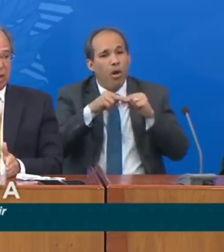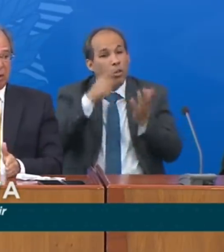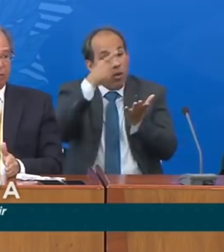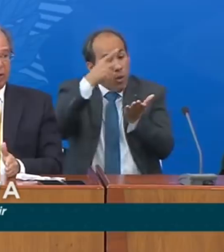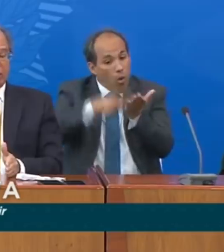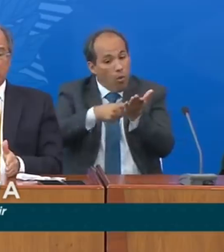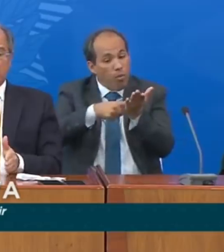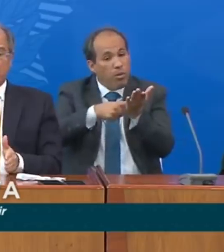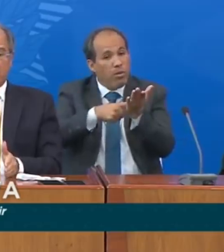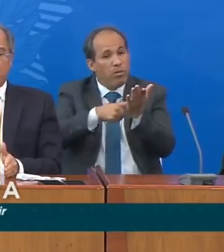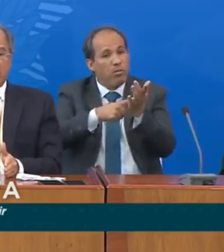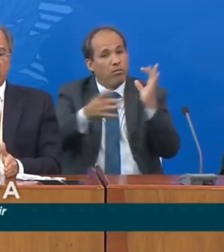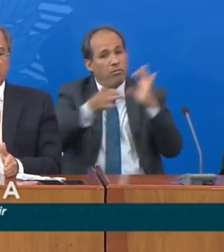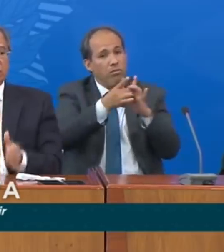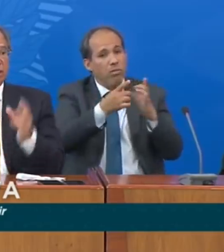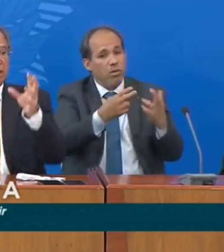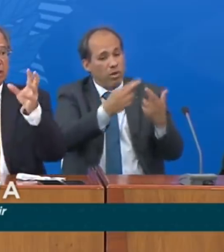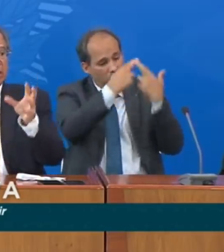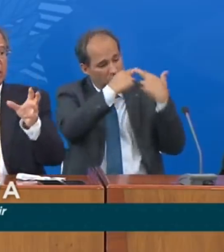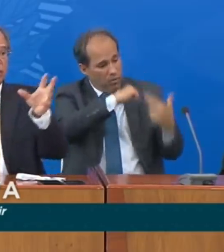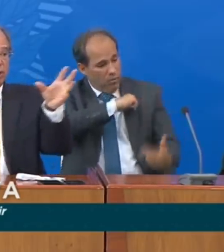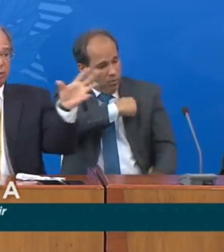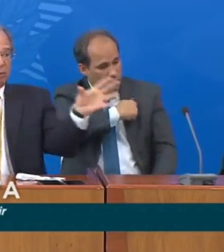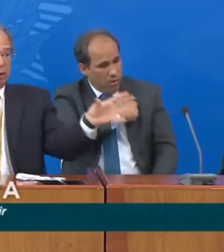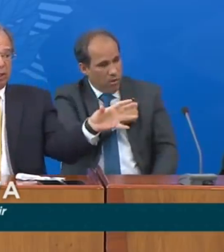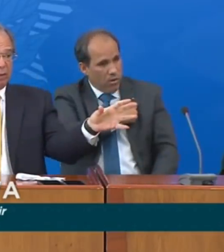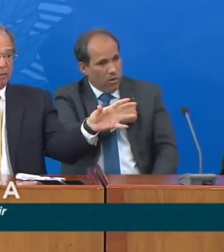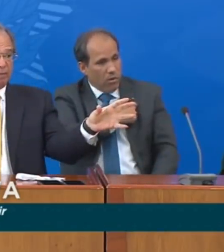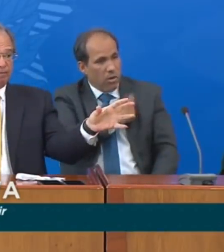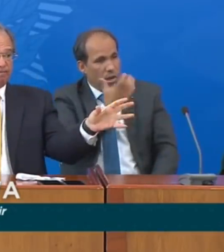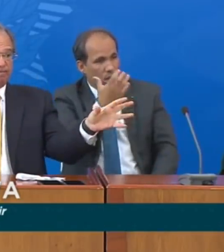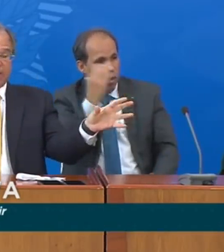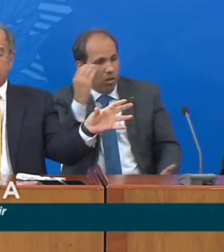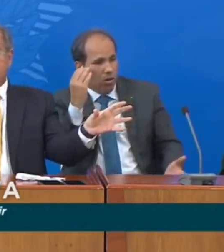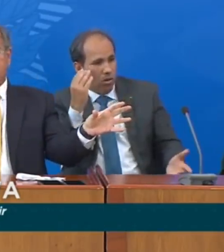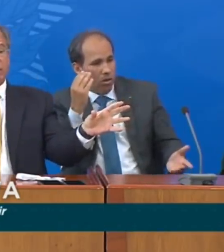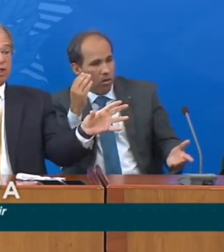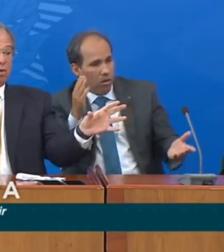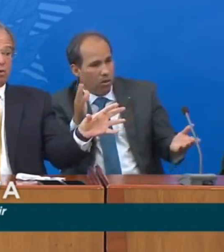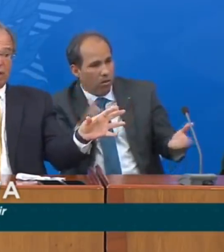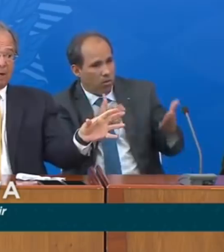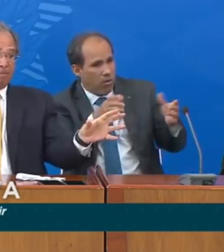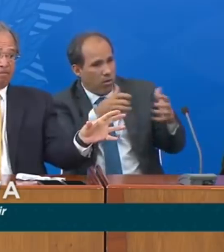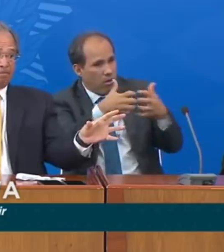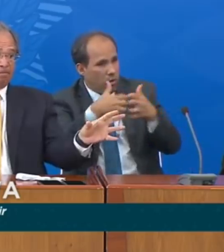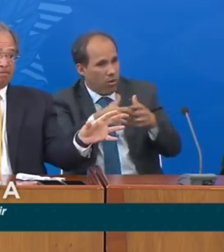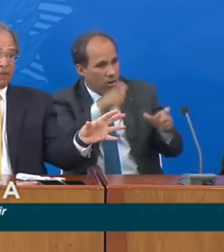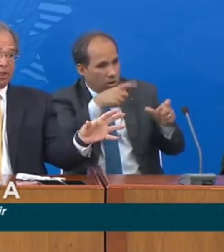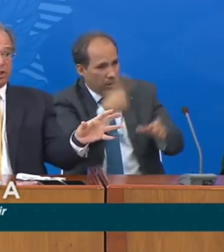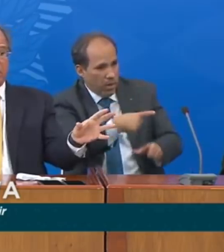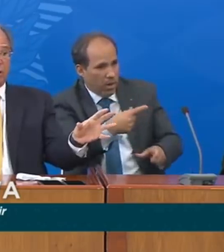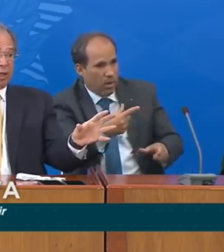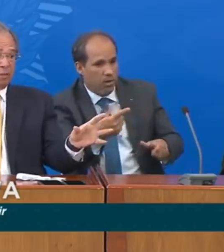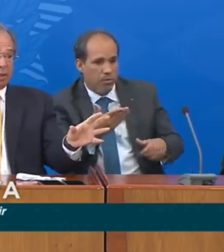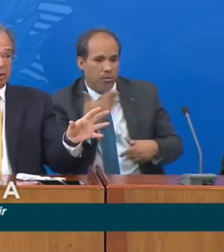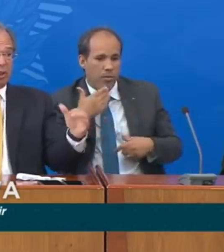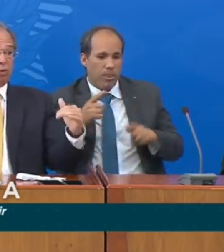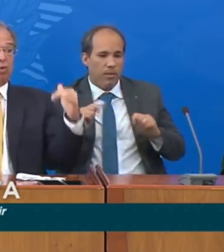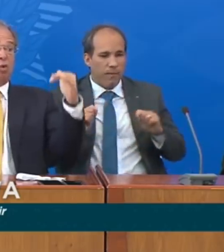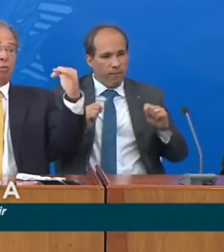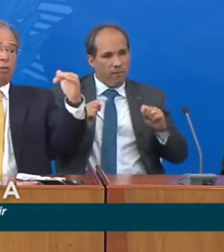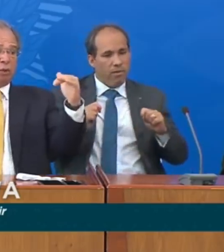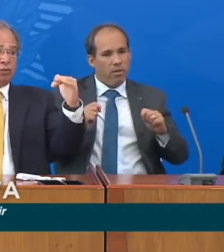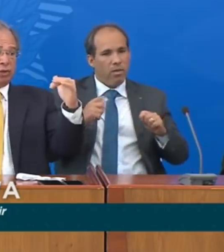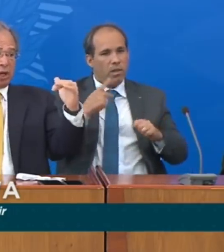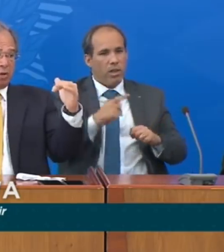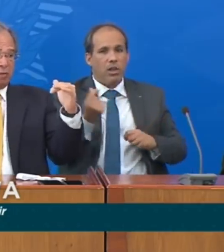responsabilidade fiscal, nossa primeira abordagem é o seguinte, quer dar o dinheiro para o caminhoneiro, tem que vir de algum lugar, tem que tirar de alguém, porque nós temos